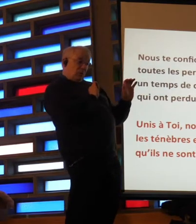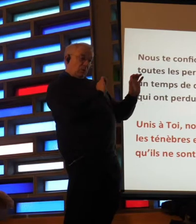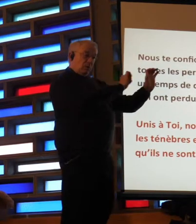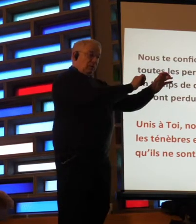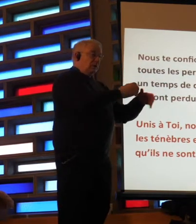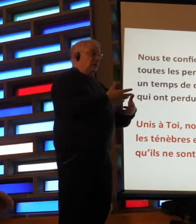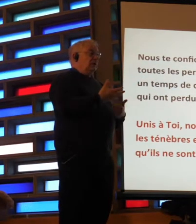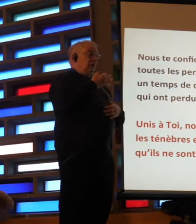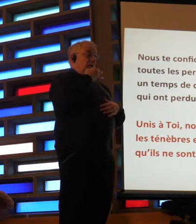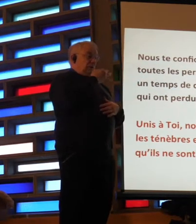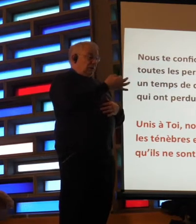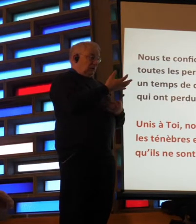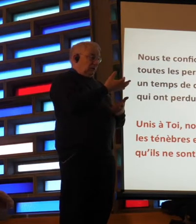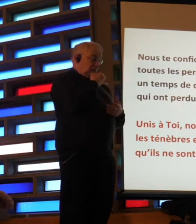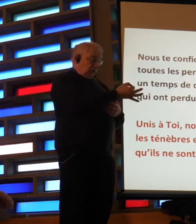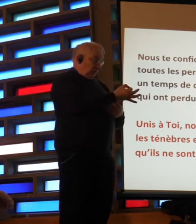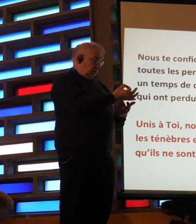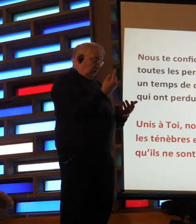leur dire qu'ils ne sont pas seuls.